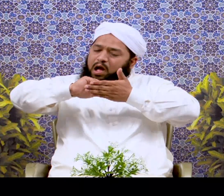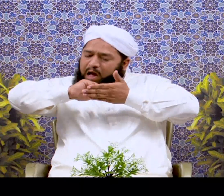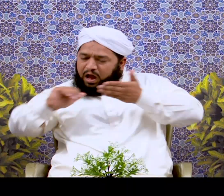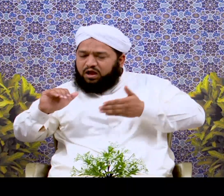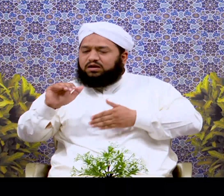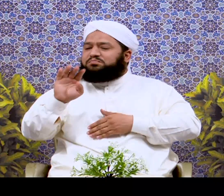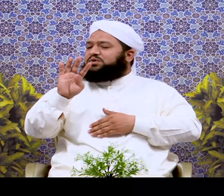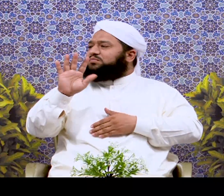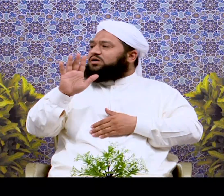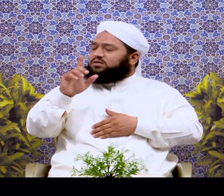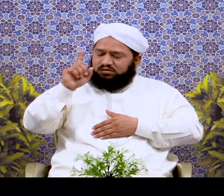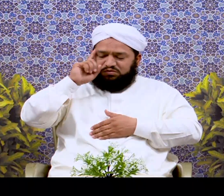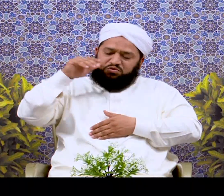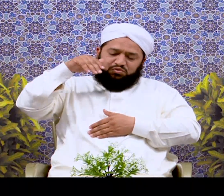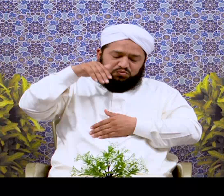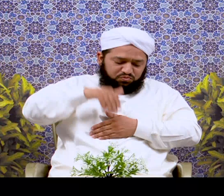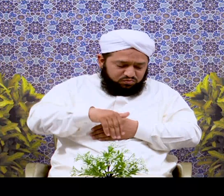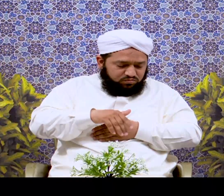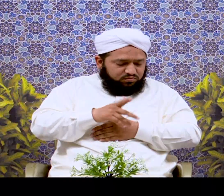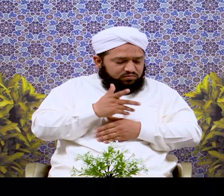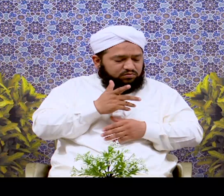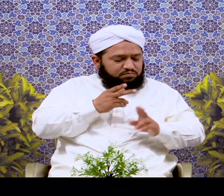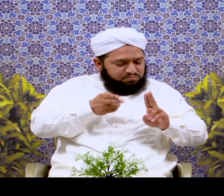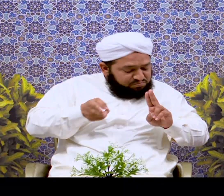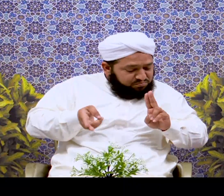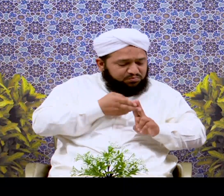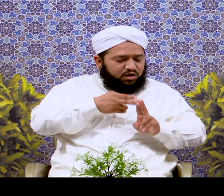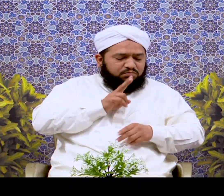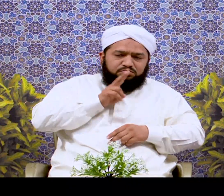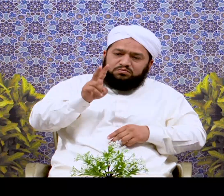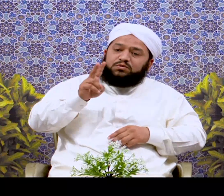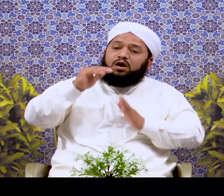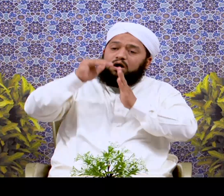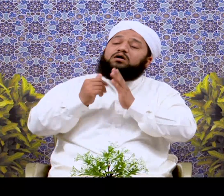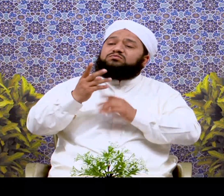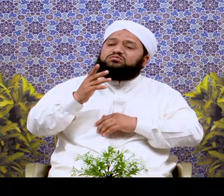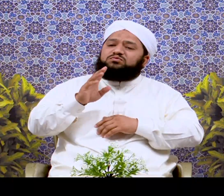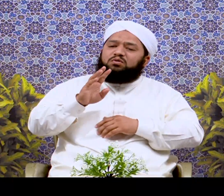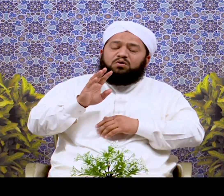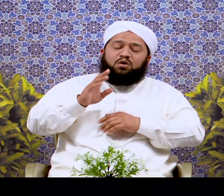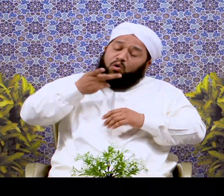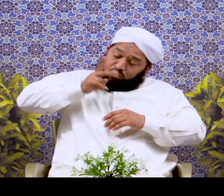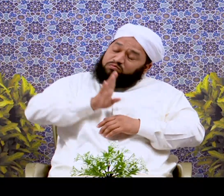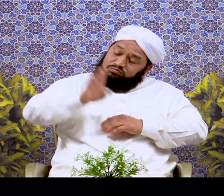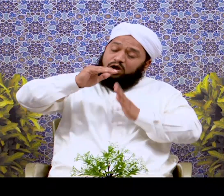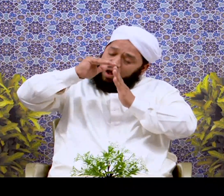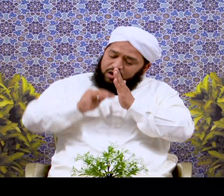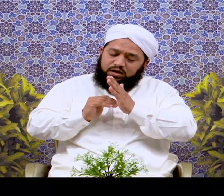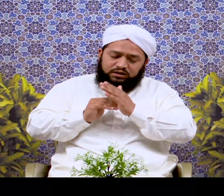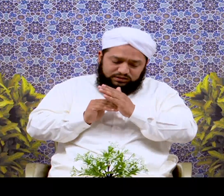پھر موسیٰ علیہ السلام کے پاس لوٹ کر آیا تو انہوں نے مجھے پھر لوٹا دیا۔ اللہ پاک نے فرمایا، اچھا